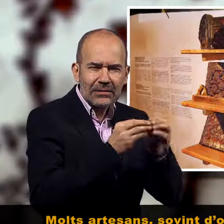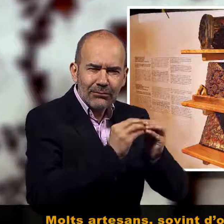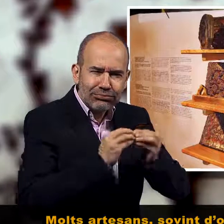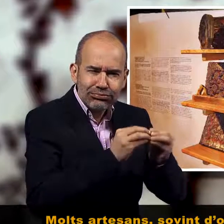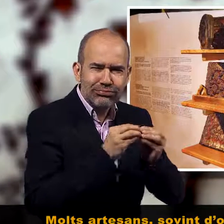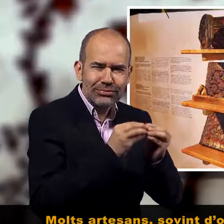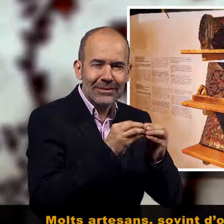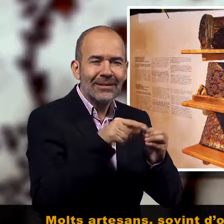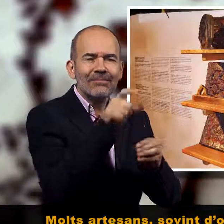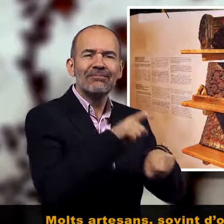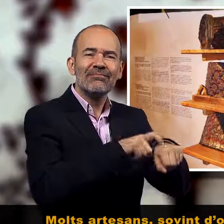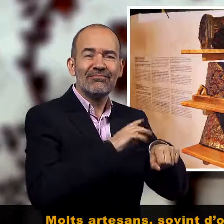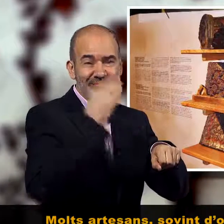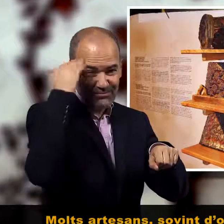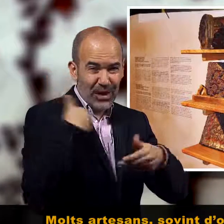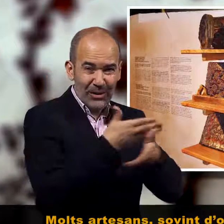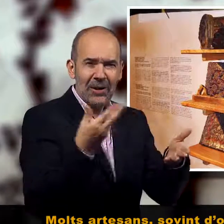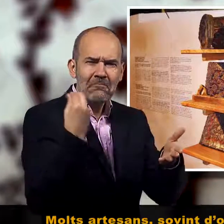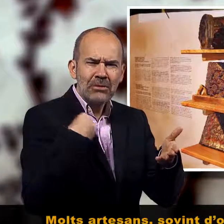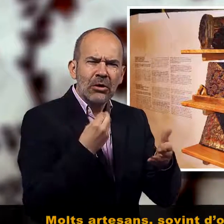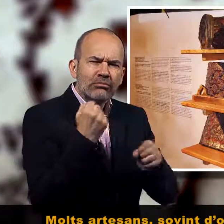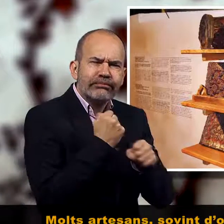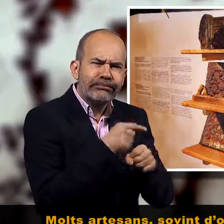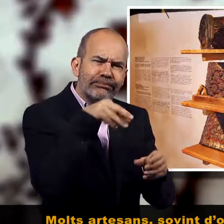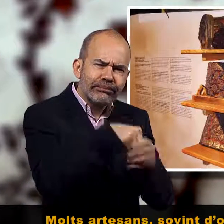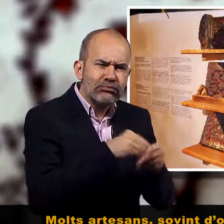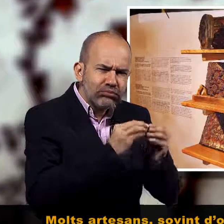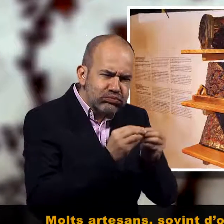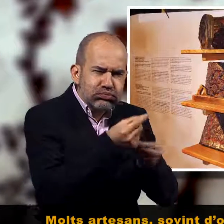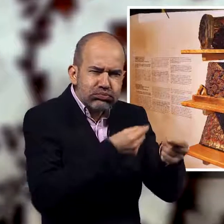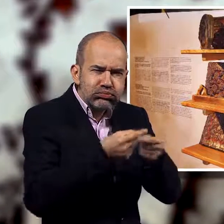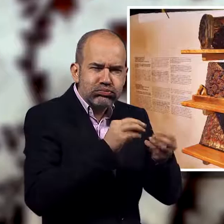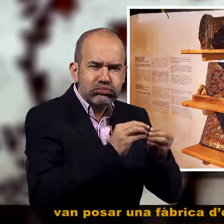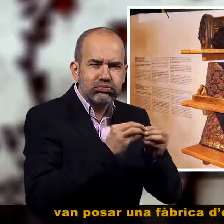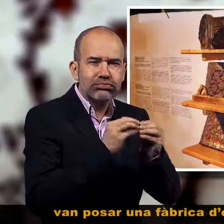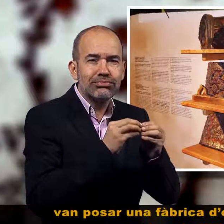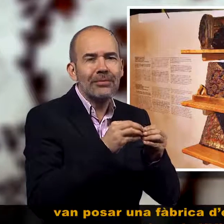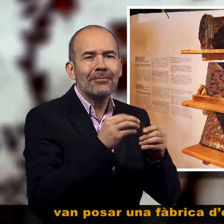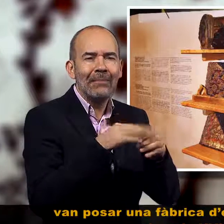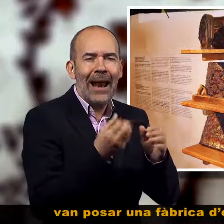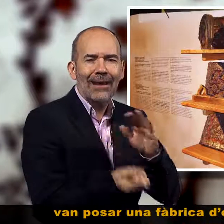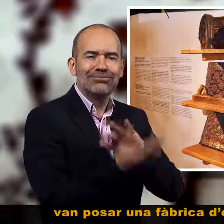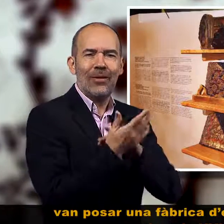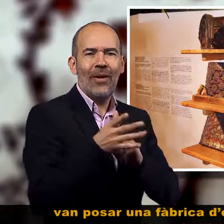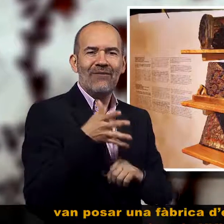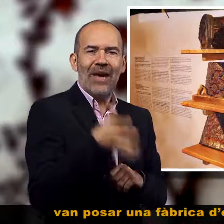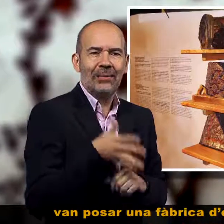Catalunya. Molts artesans, sovint d'origen pagès, van posar una fàbrica